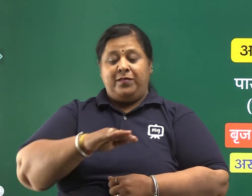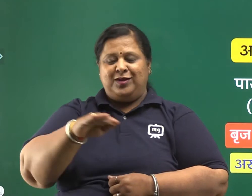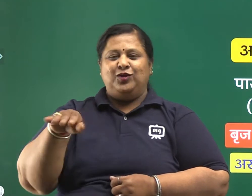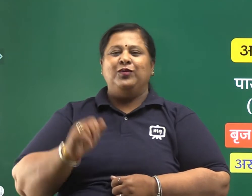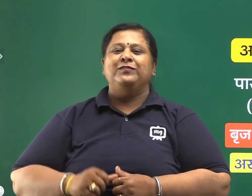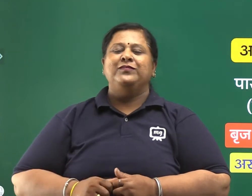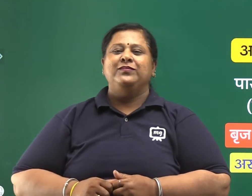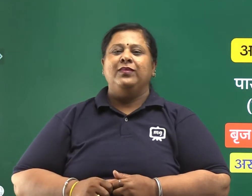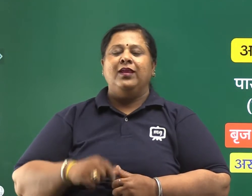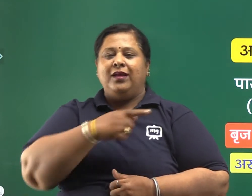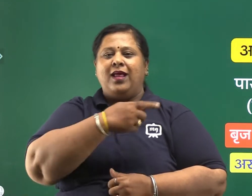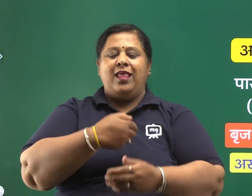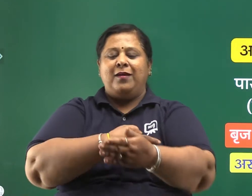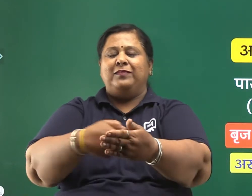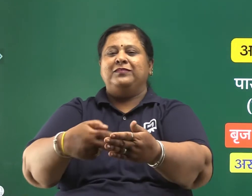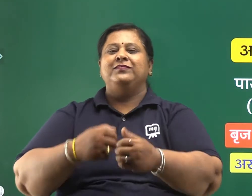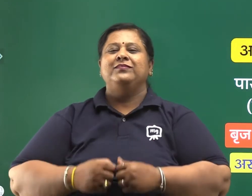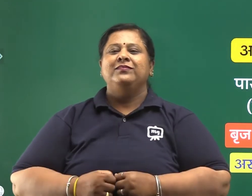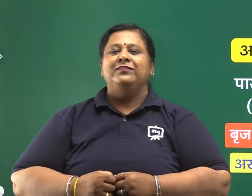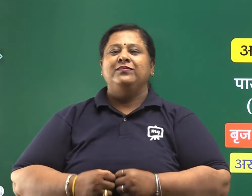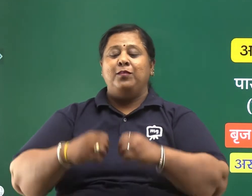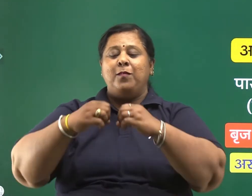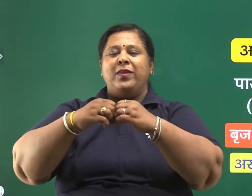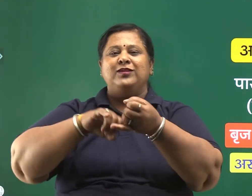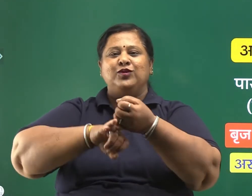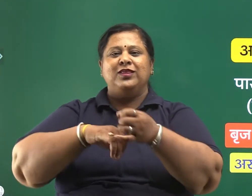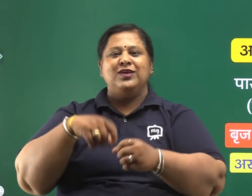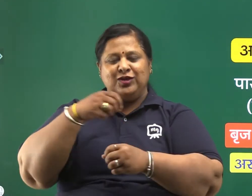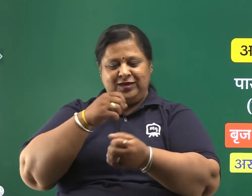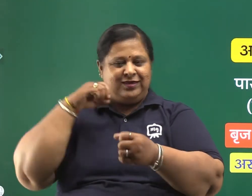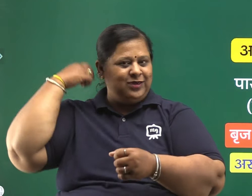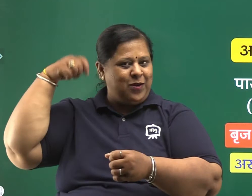बच्चों, मेरा नाम ब्रिज सुंदर शर्मा,